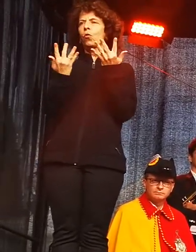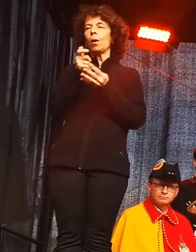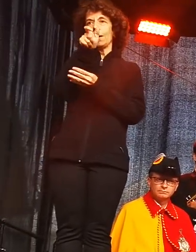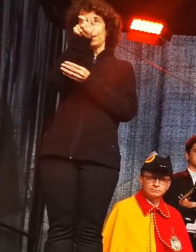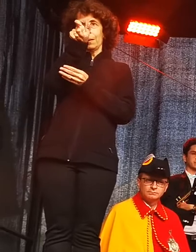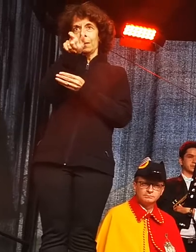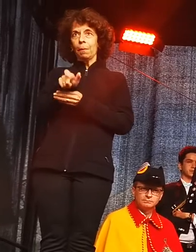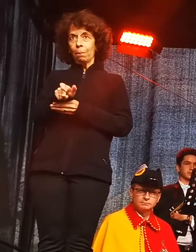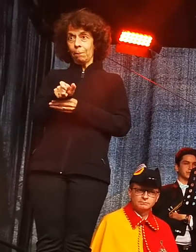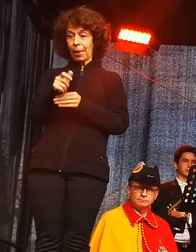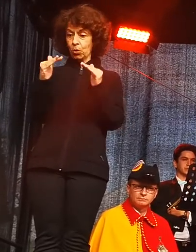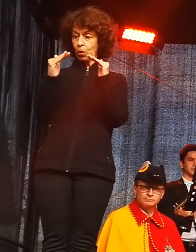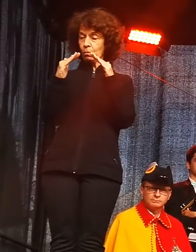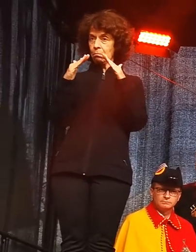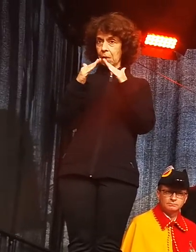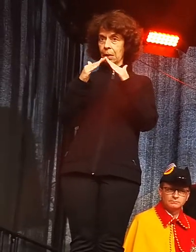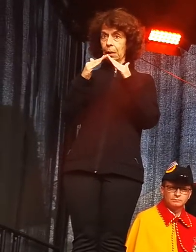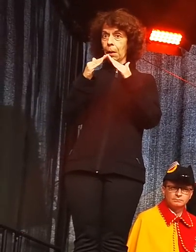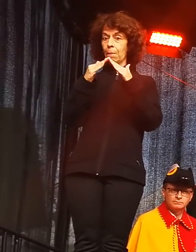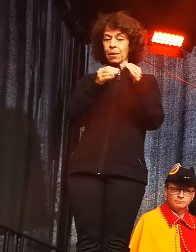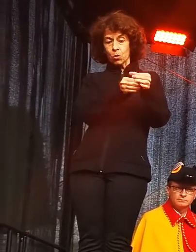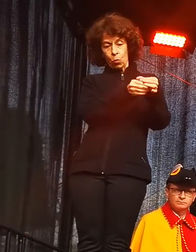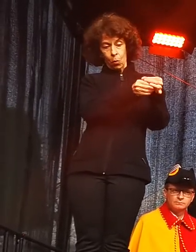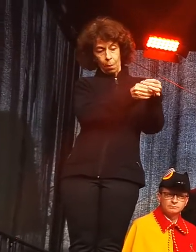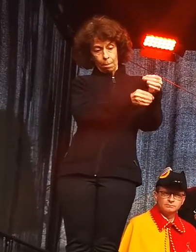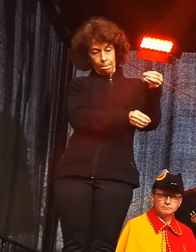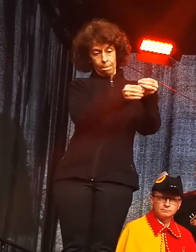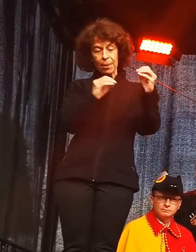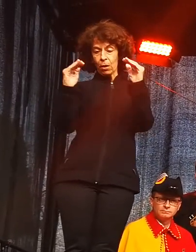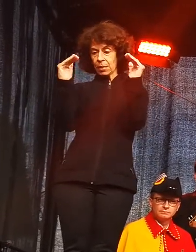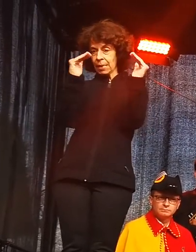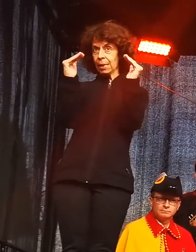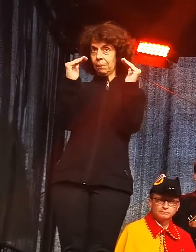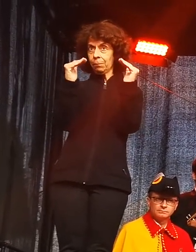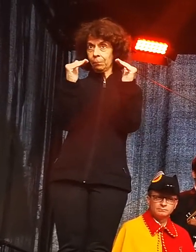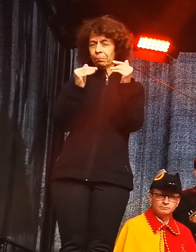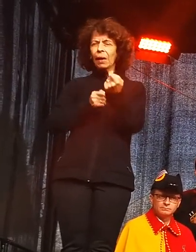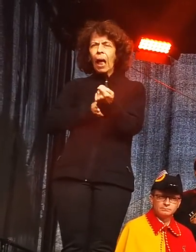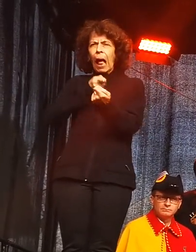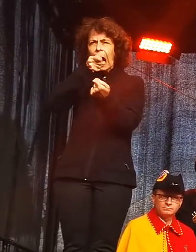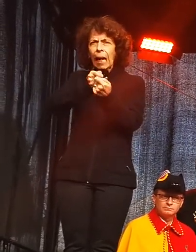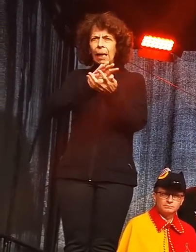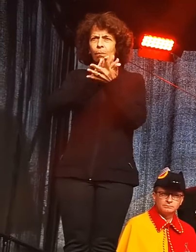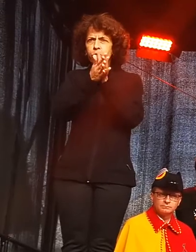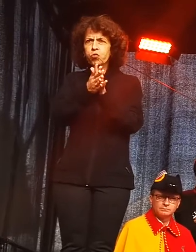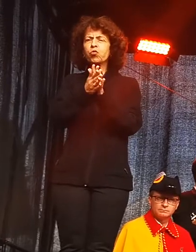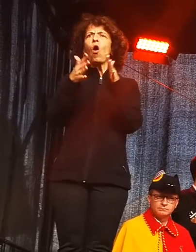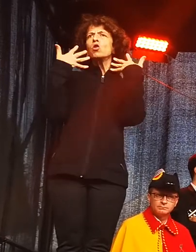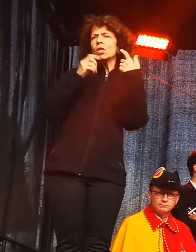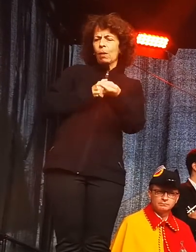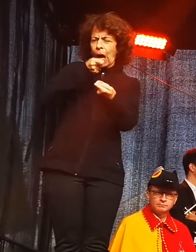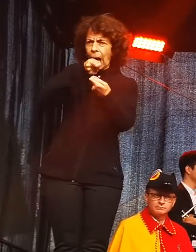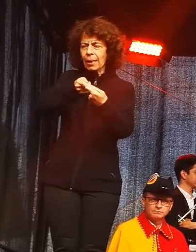habitants qui ont construit des maisons sur pilotis, eh bien ils ont su s'adapter en permanence au changement climatique, car à l'époque,